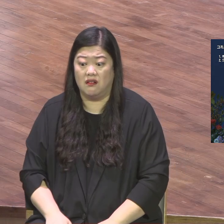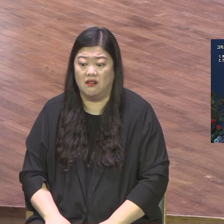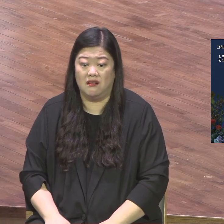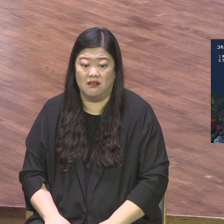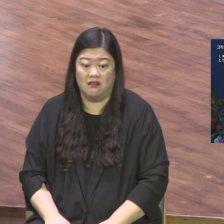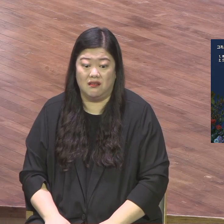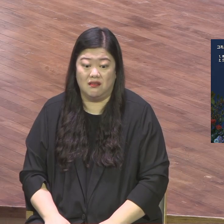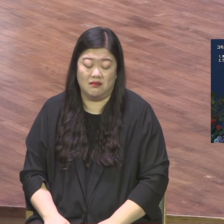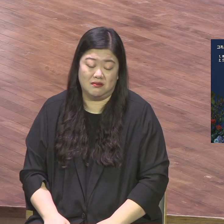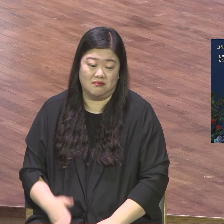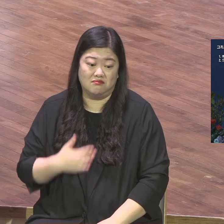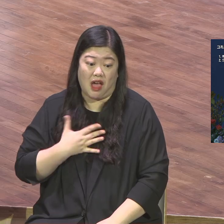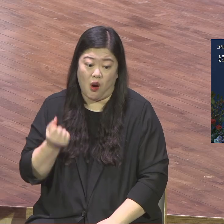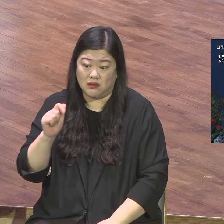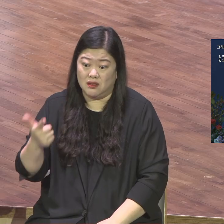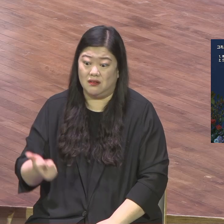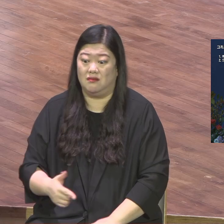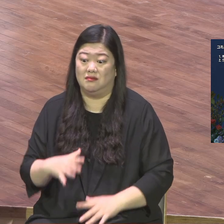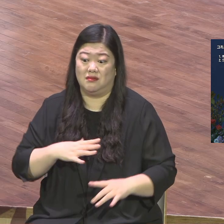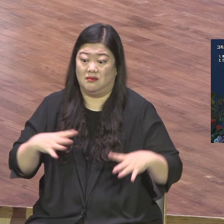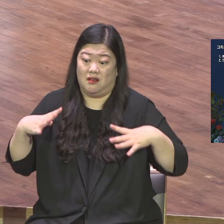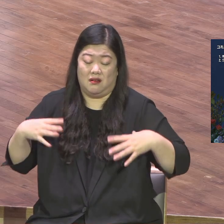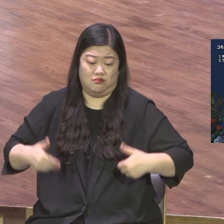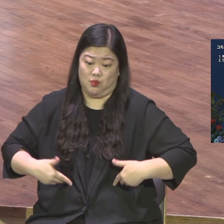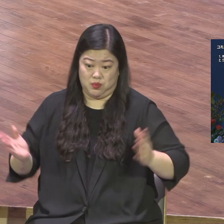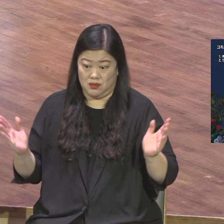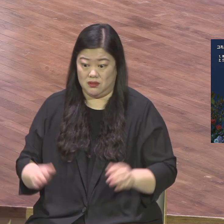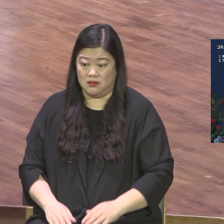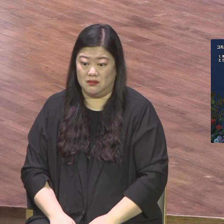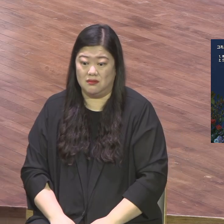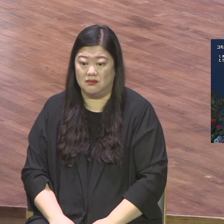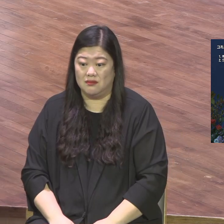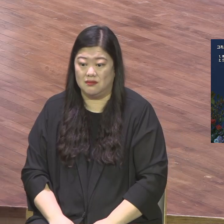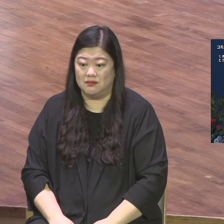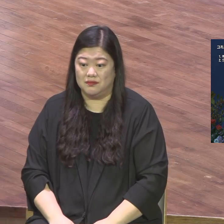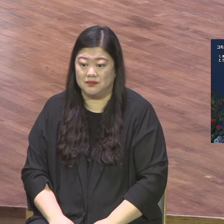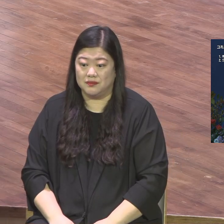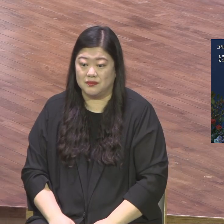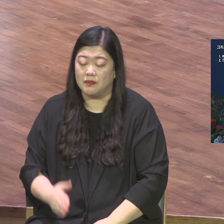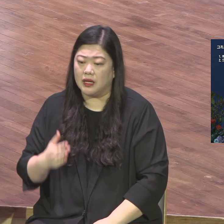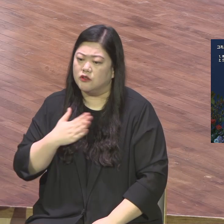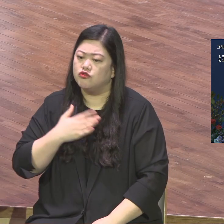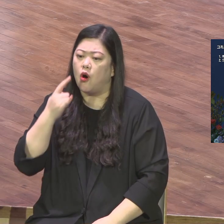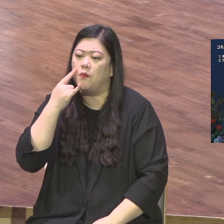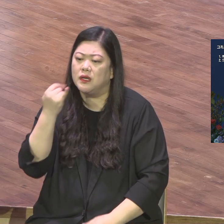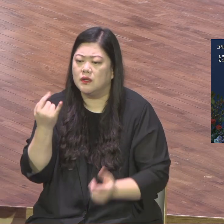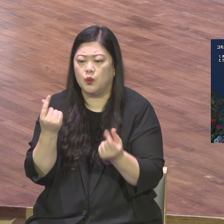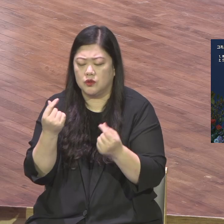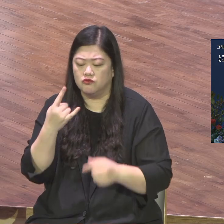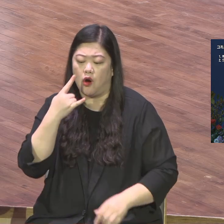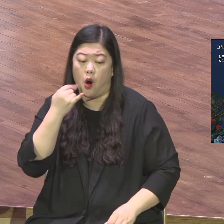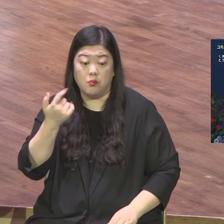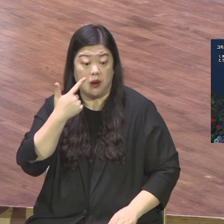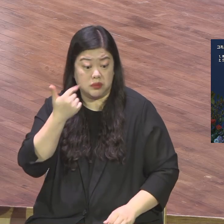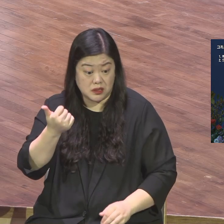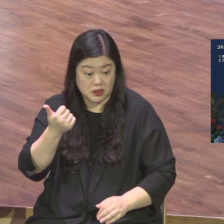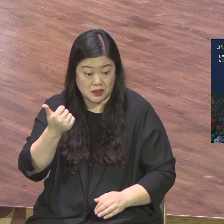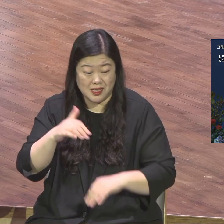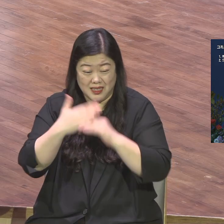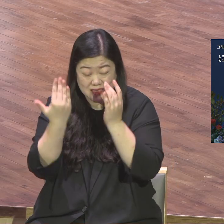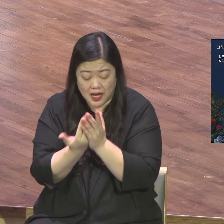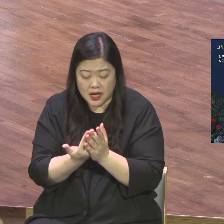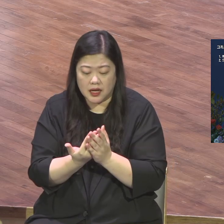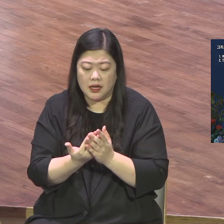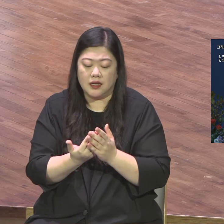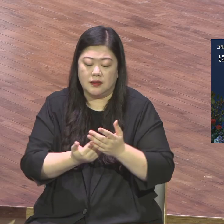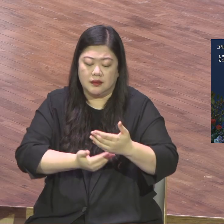형님도 주무시다가 가셨어요. 아픈 데 하나도 없었어요. 하나님 앞에서 뭐 교만할 게 뭐 자랑할 게 뭐가 있어?